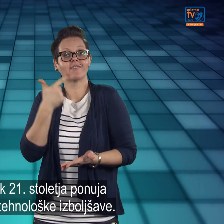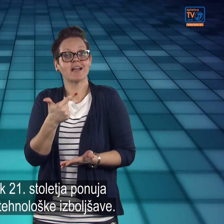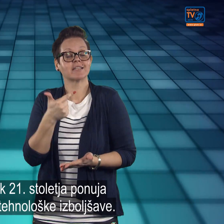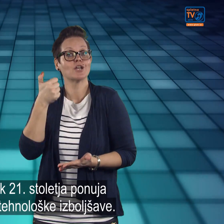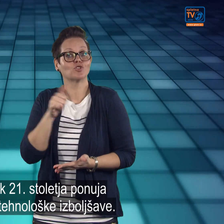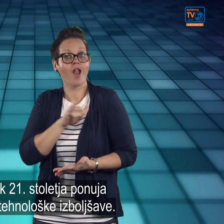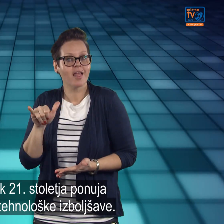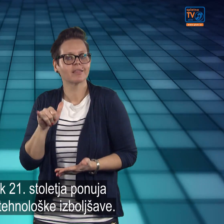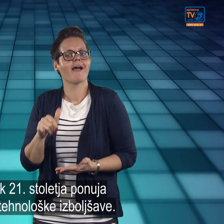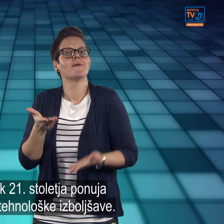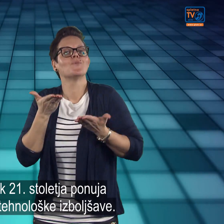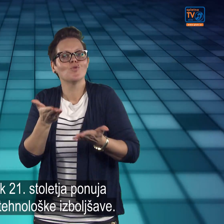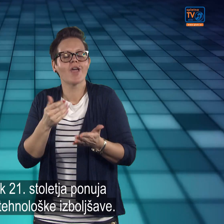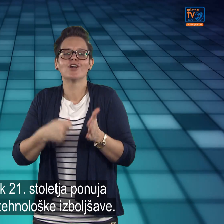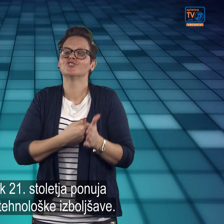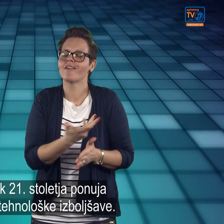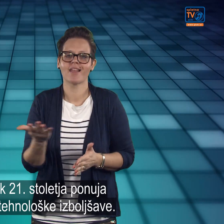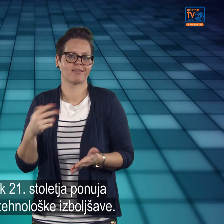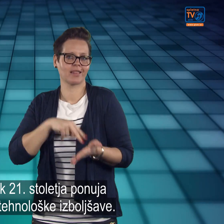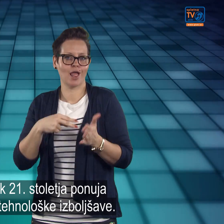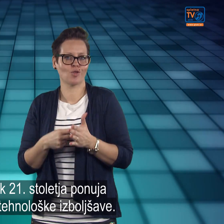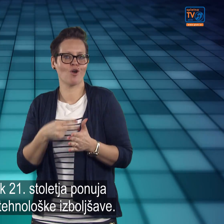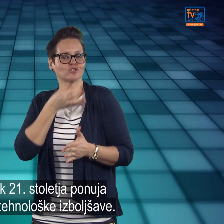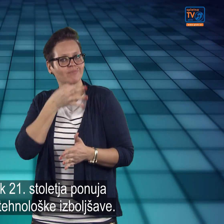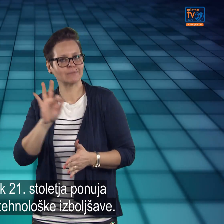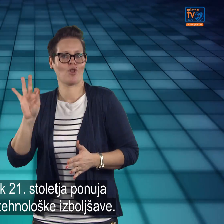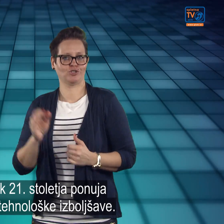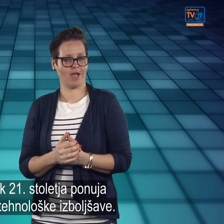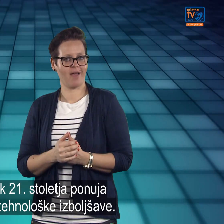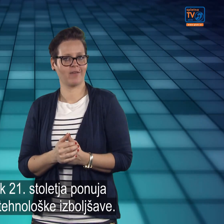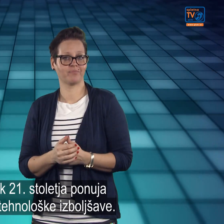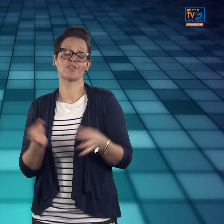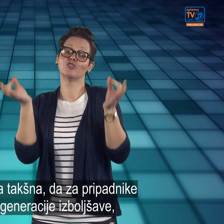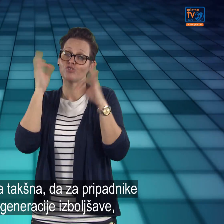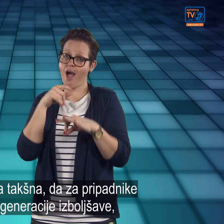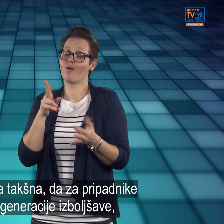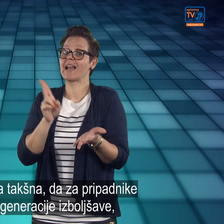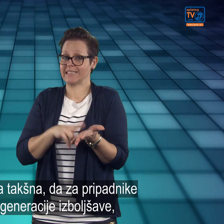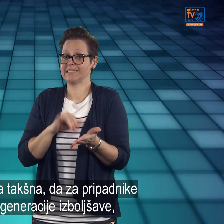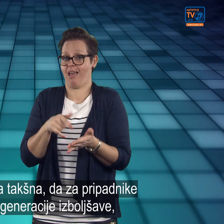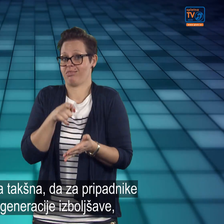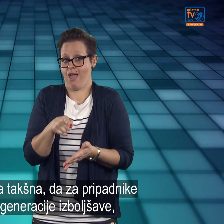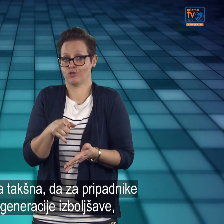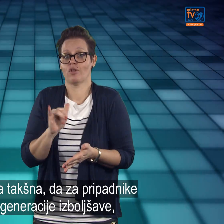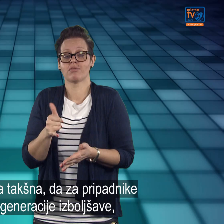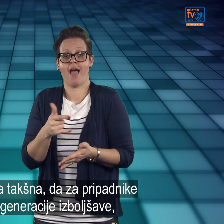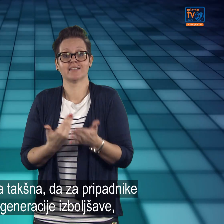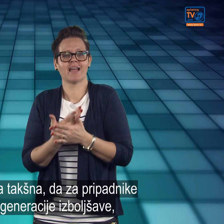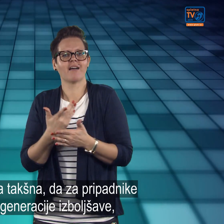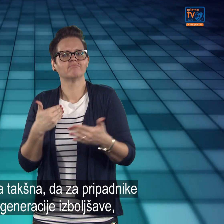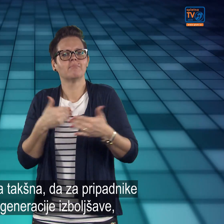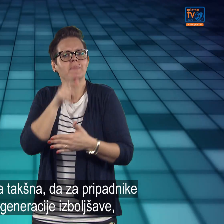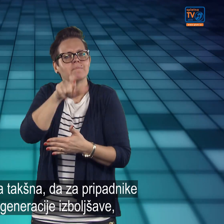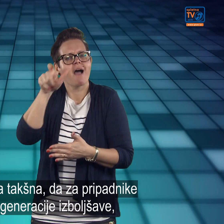Začetek 21. stoletja ponuja številne tehnološke izboljšave. Žal je resnica takšna, da za